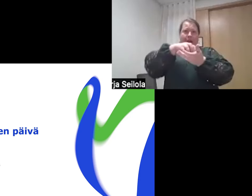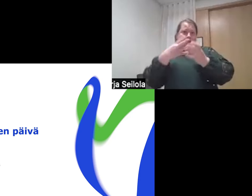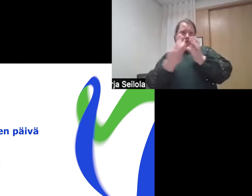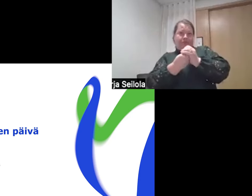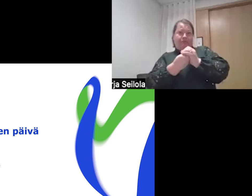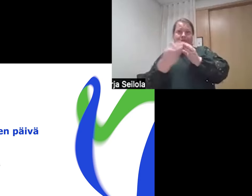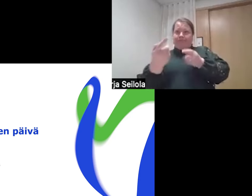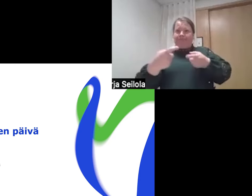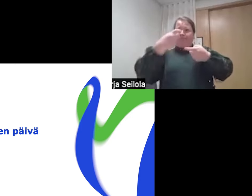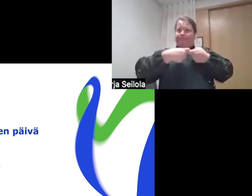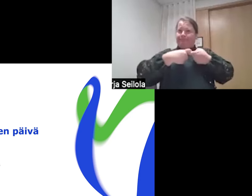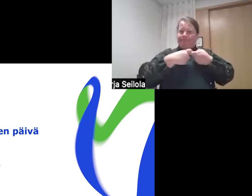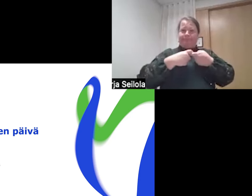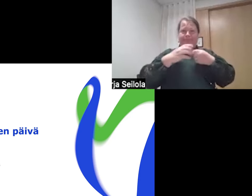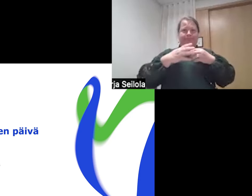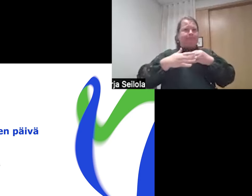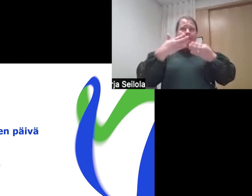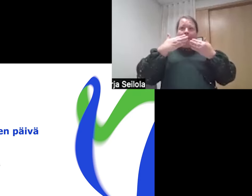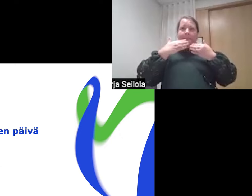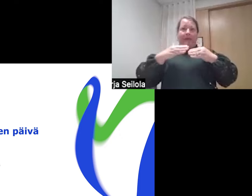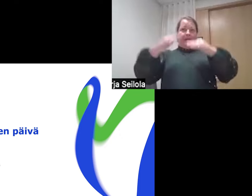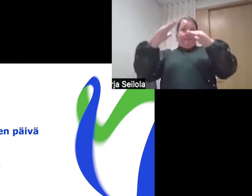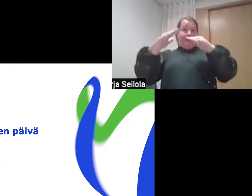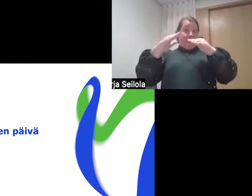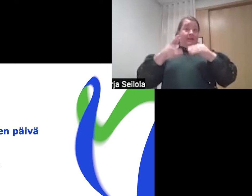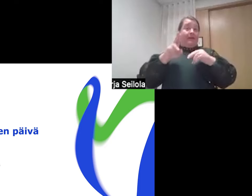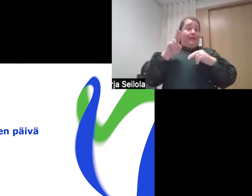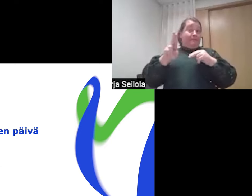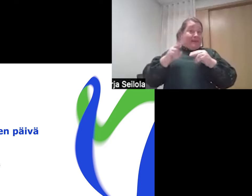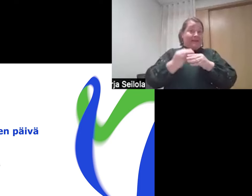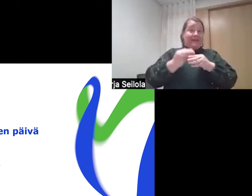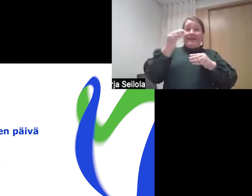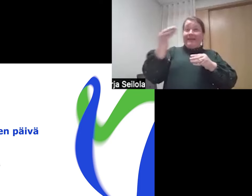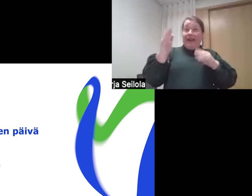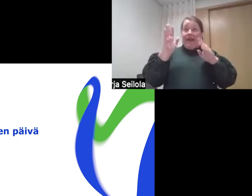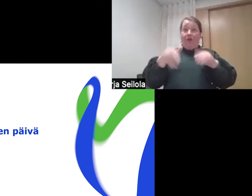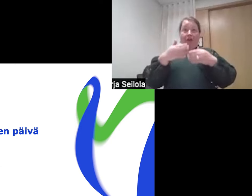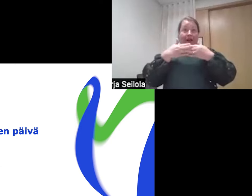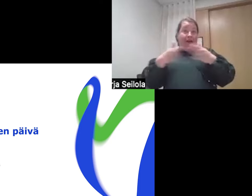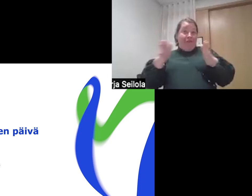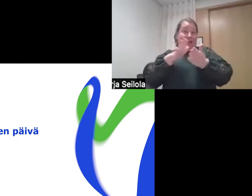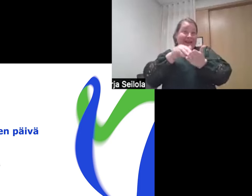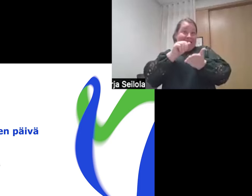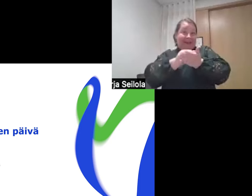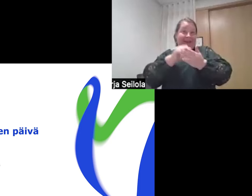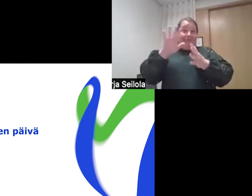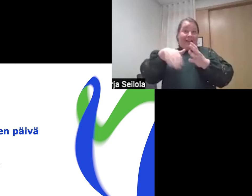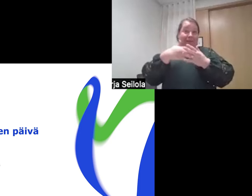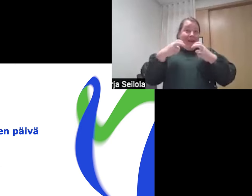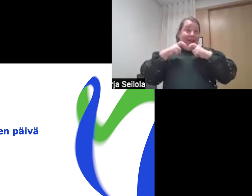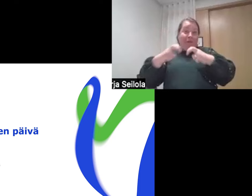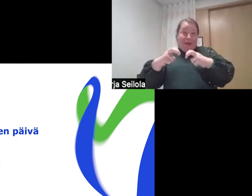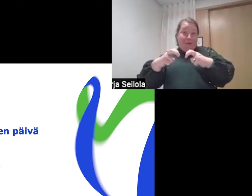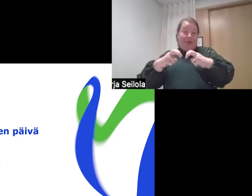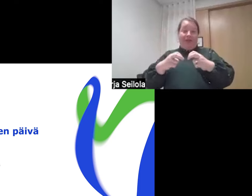Meillähän on opetushallituksen ollut jatkuvasti yhteistyötä erilaisissa viittomakielen aseman